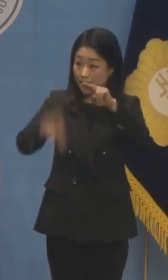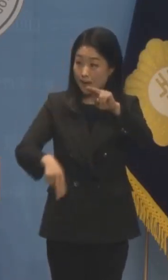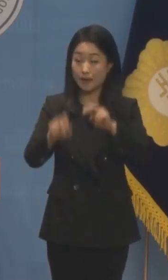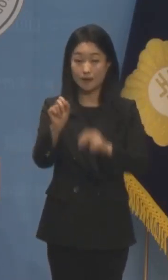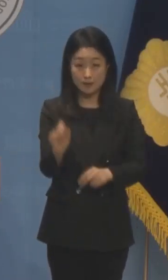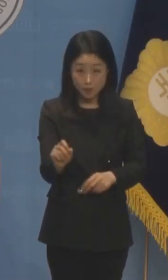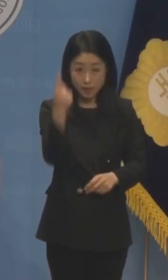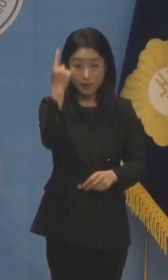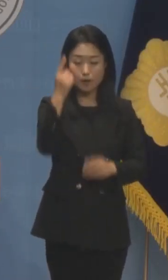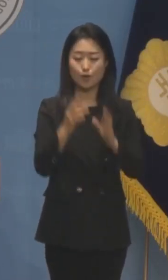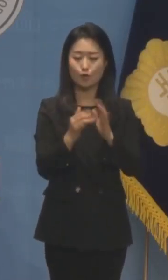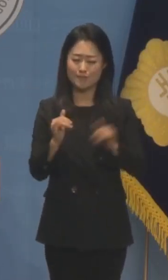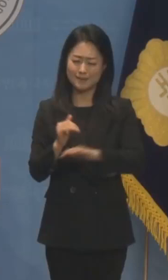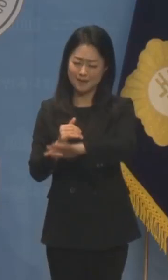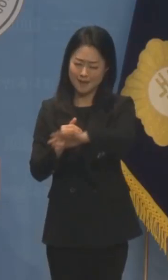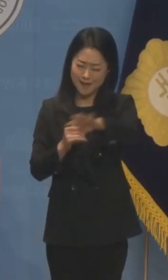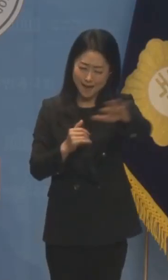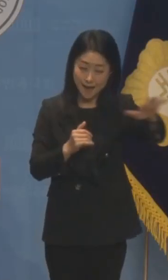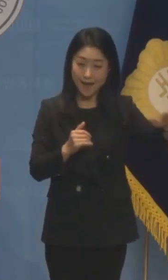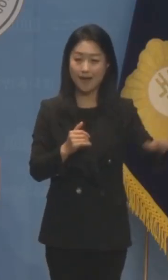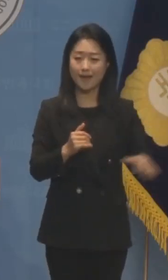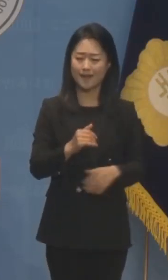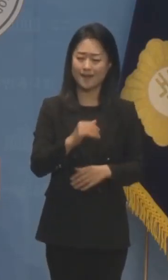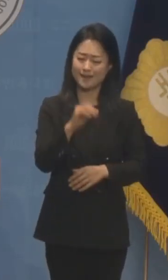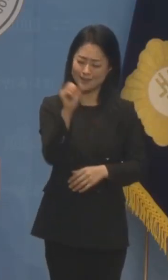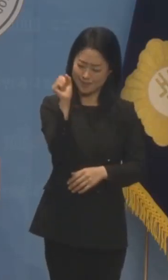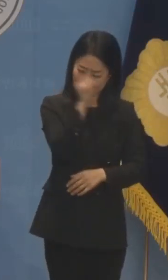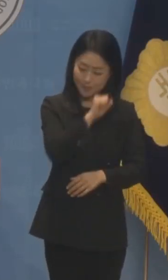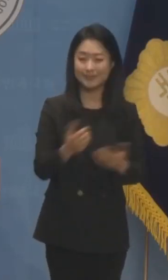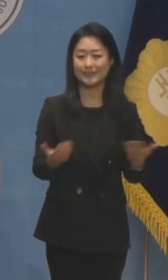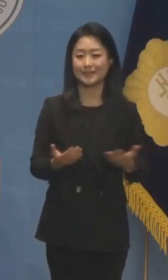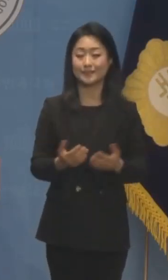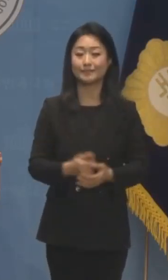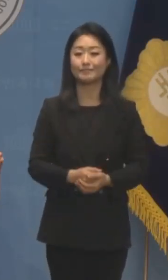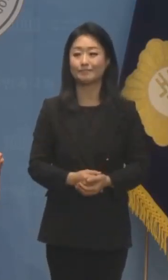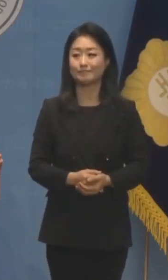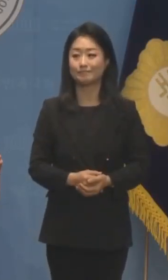대한민국과 국민께 참 좋은 일입니다.